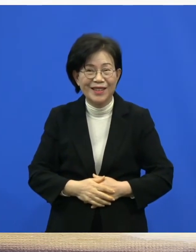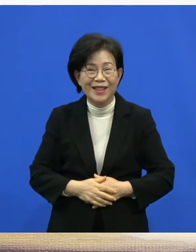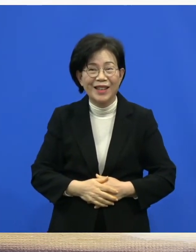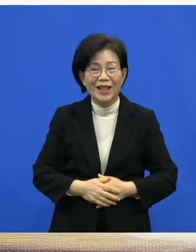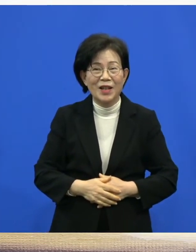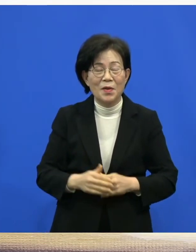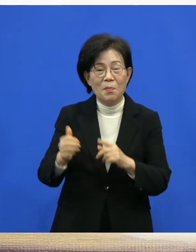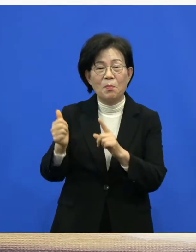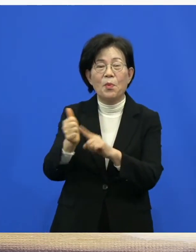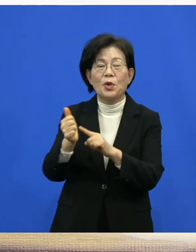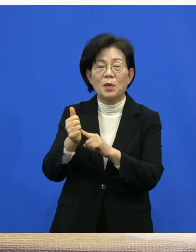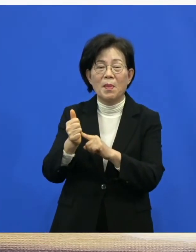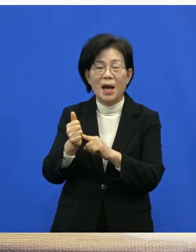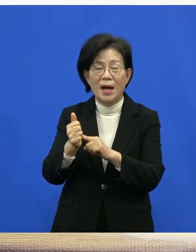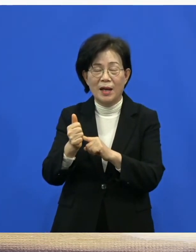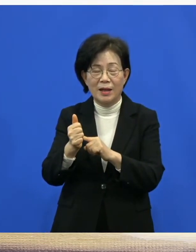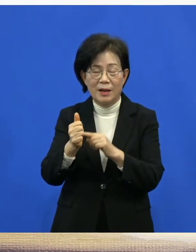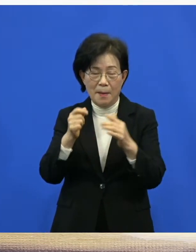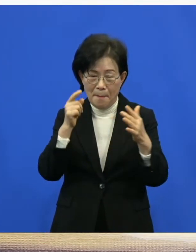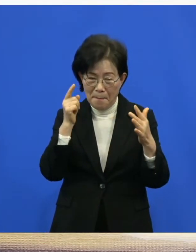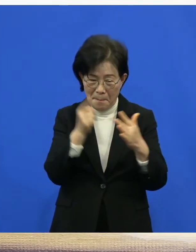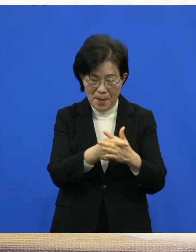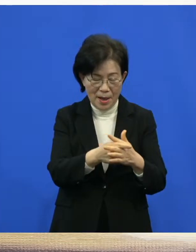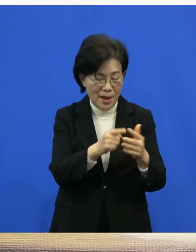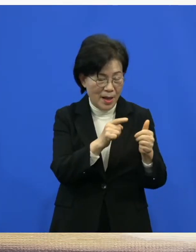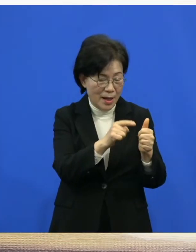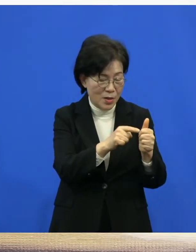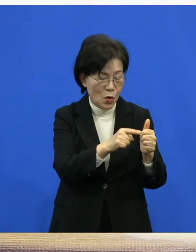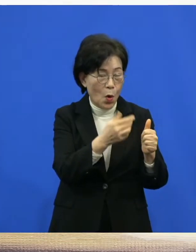보디발이 그걸 느낀 거예요. 이 친구 복이네.